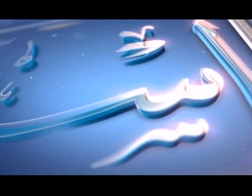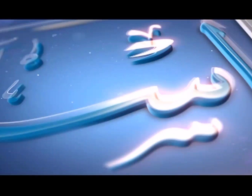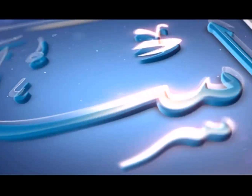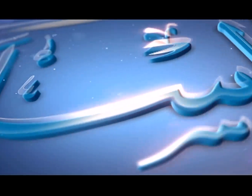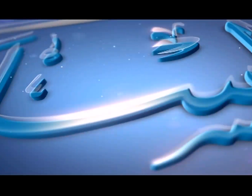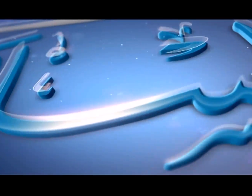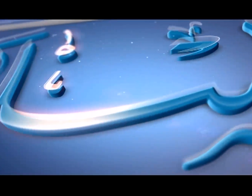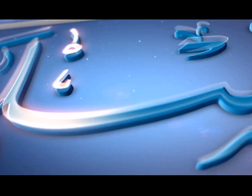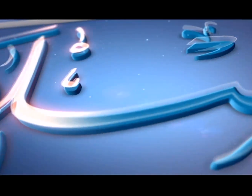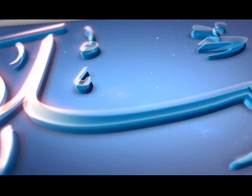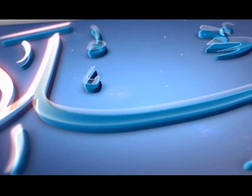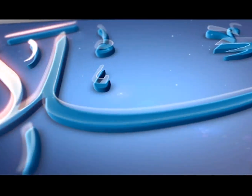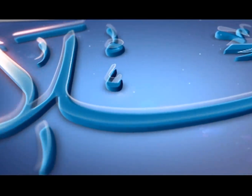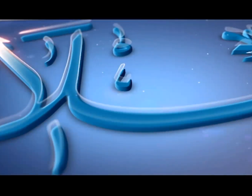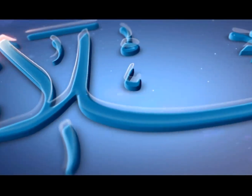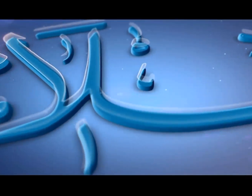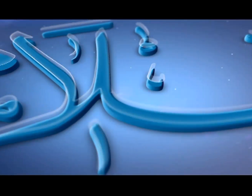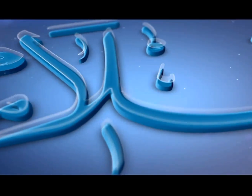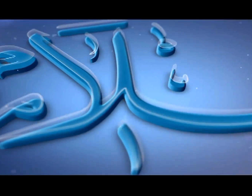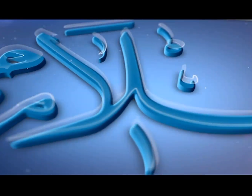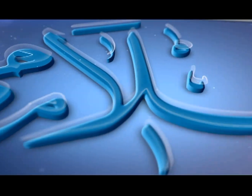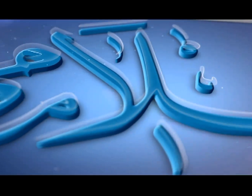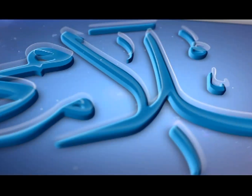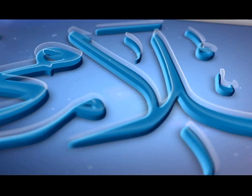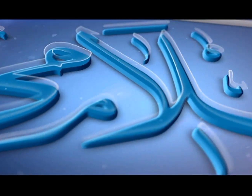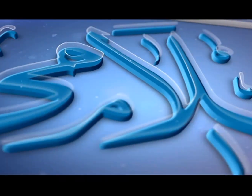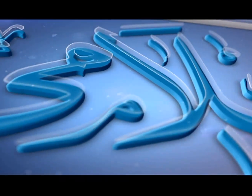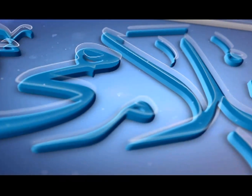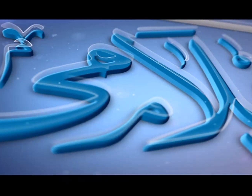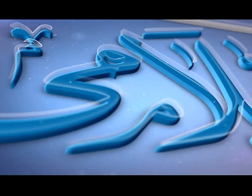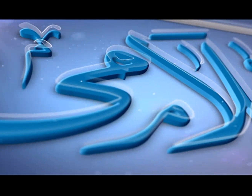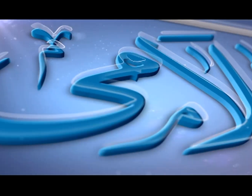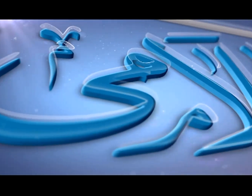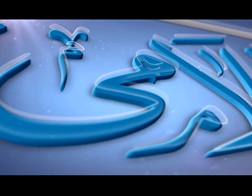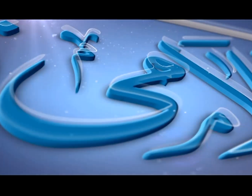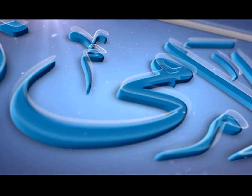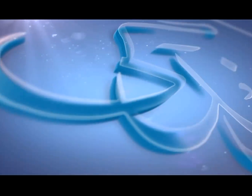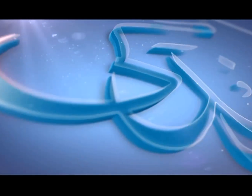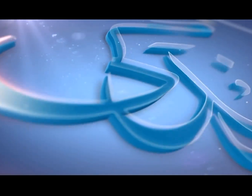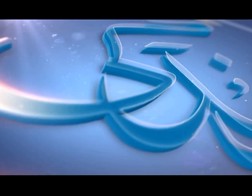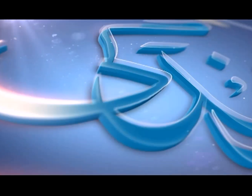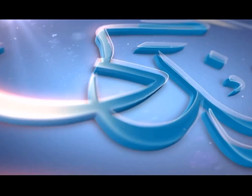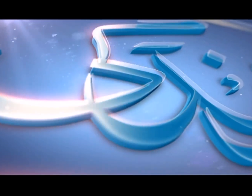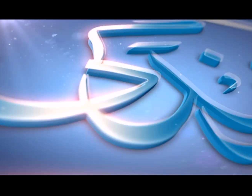میری زندگی کا مقصد تیرے دین کی سرفرازی، میں اسی